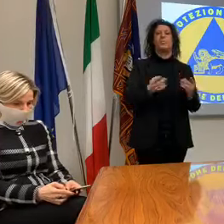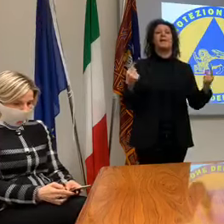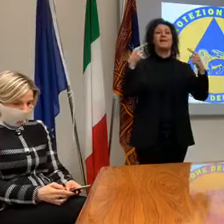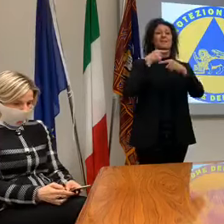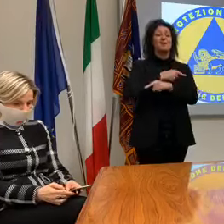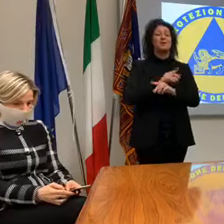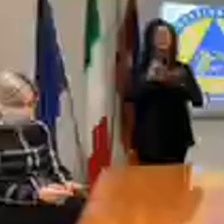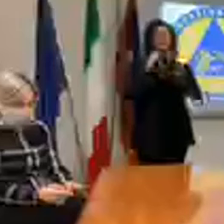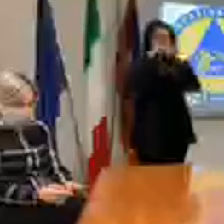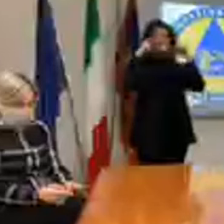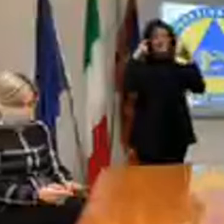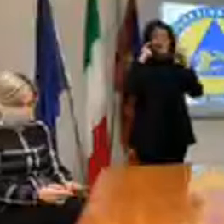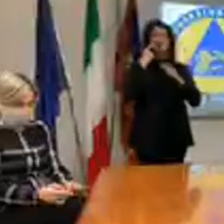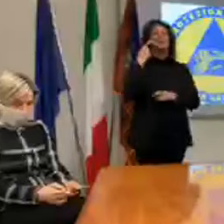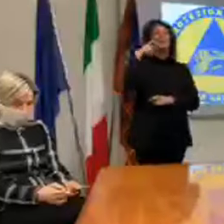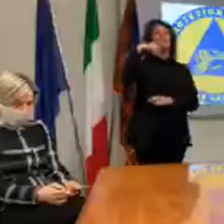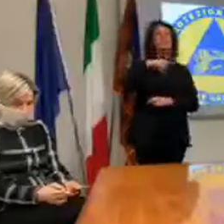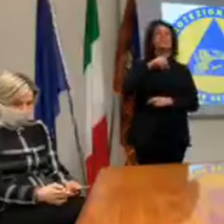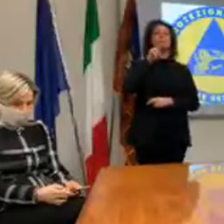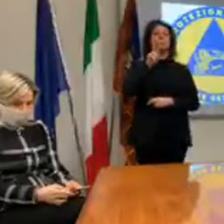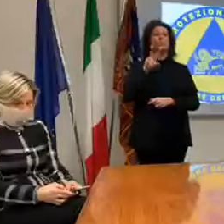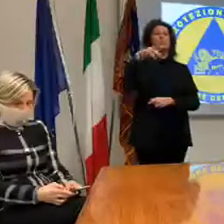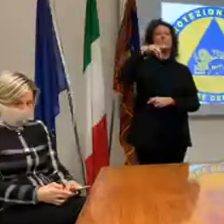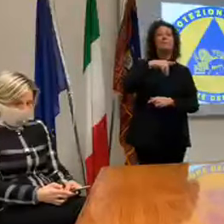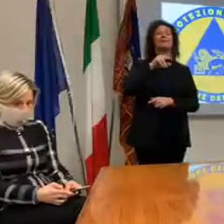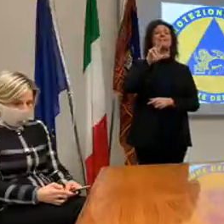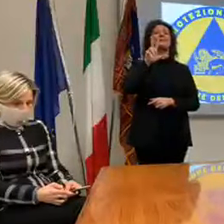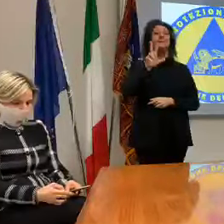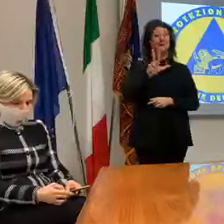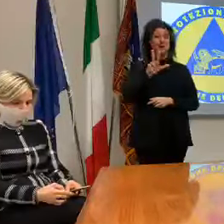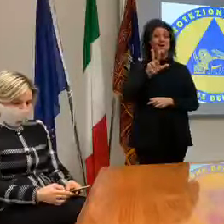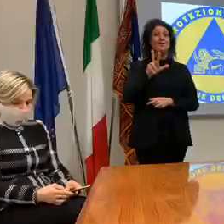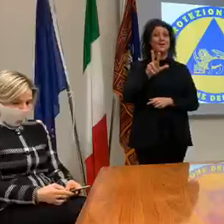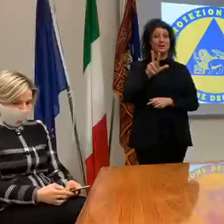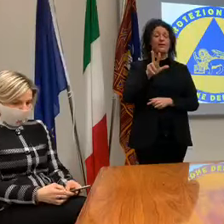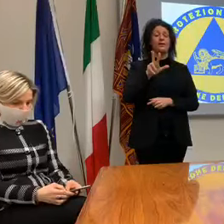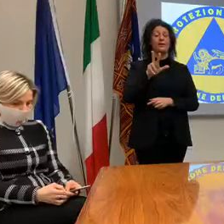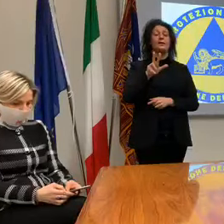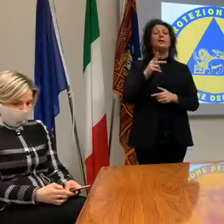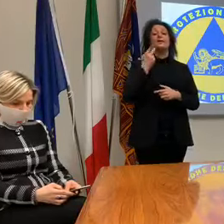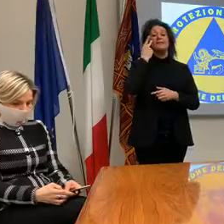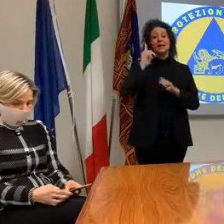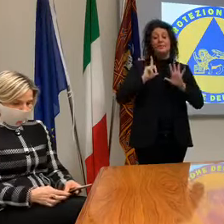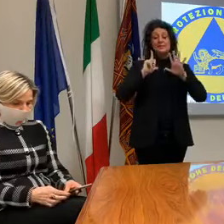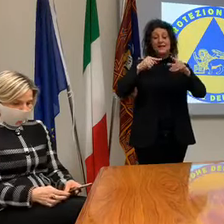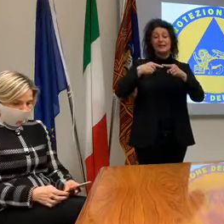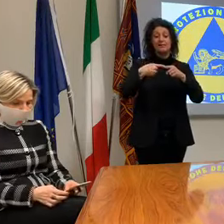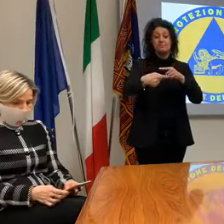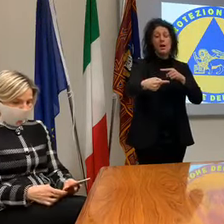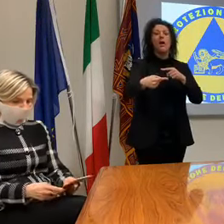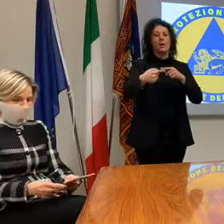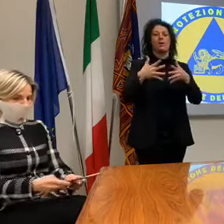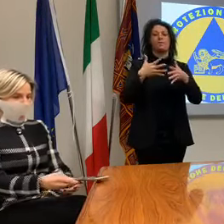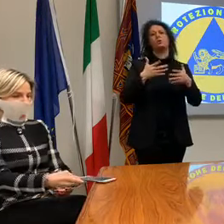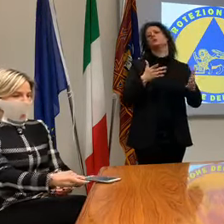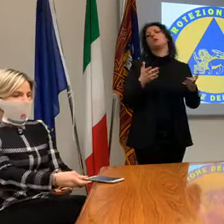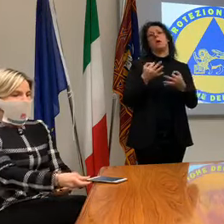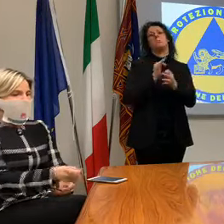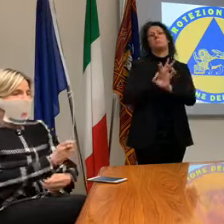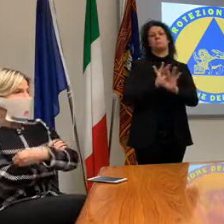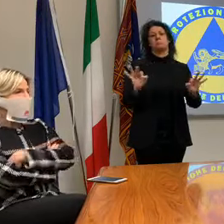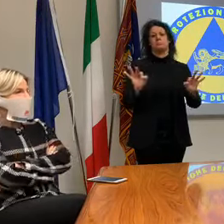sto parlando delle P2 e delle P3, l'emergenza si chiude tra questo fine settimana e l'inizio della prossima. Siamo